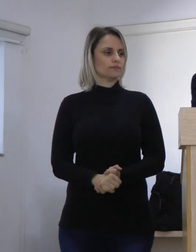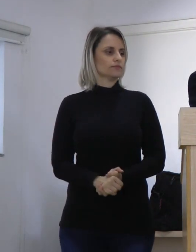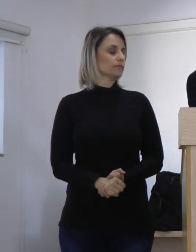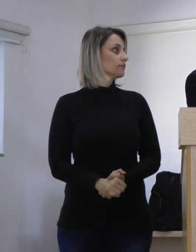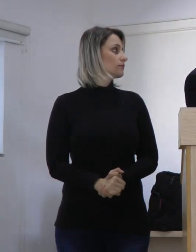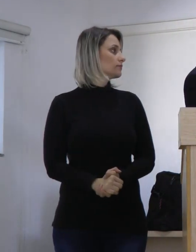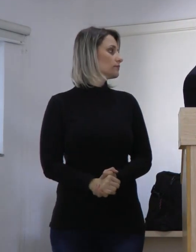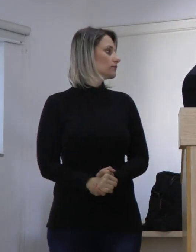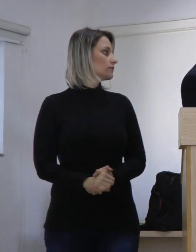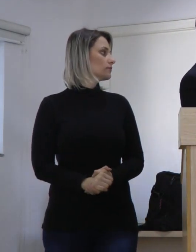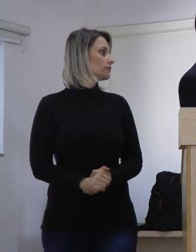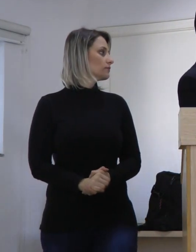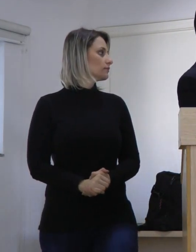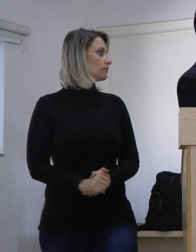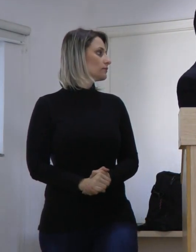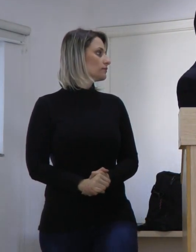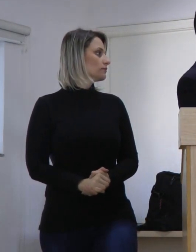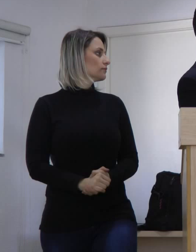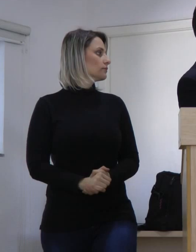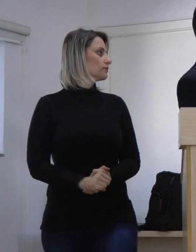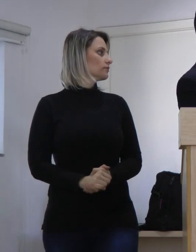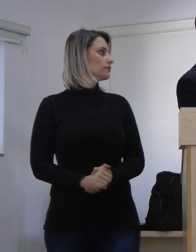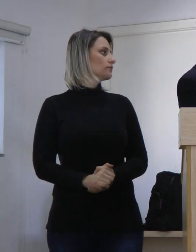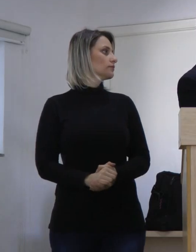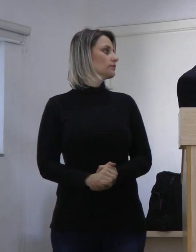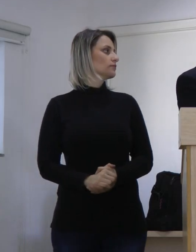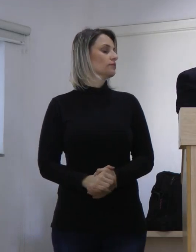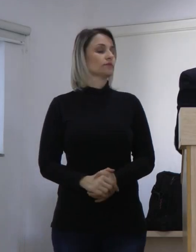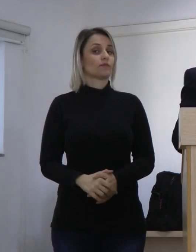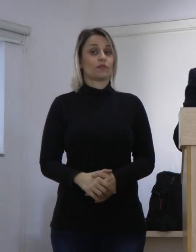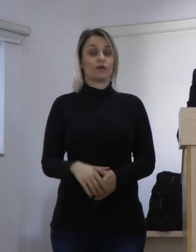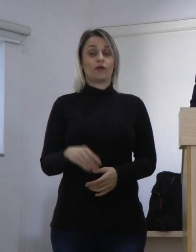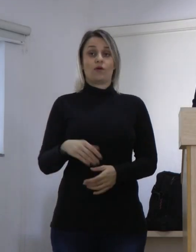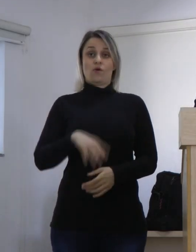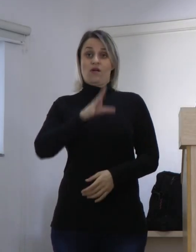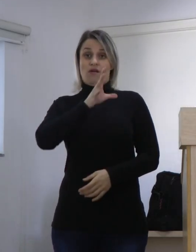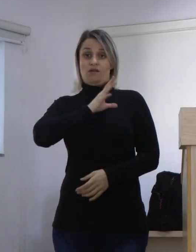Nazareno, mas a riqueza é uma prova muito difícil.